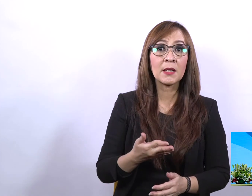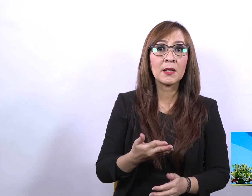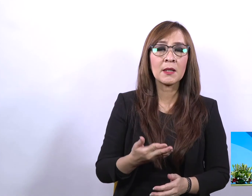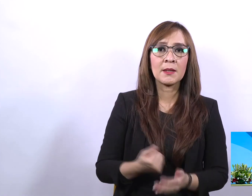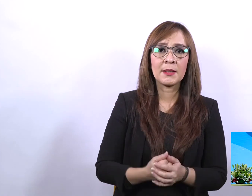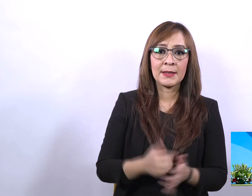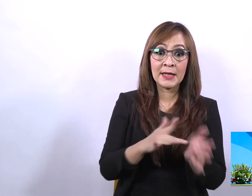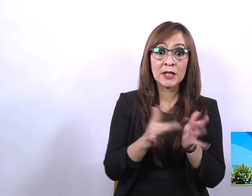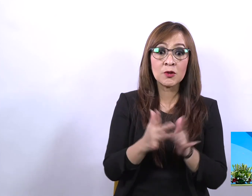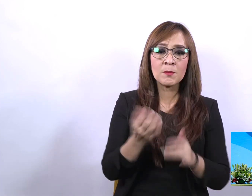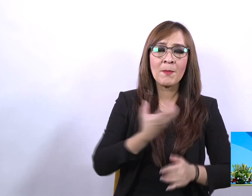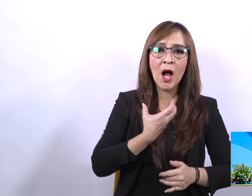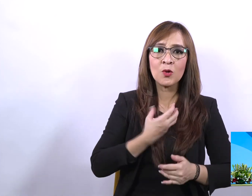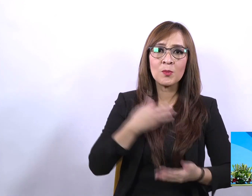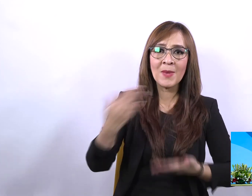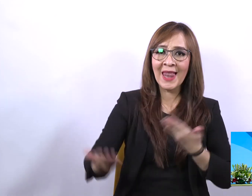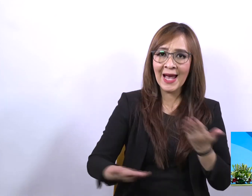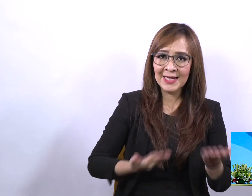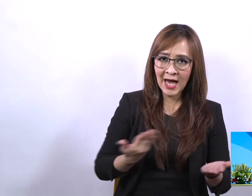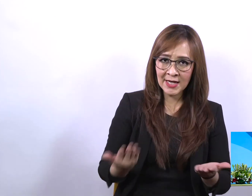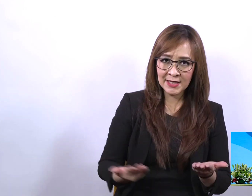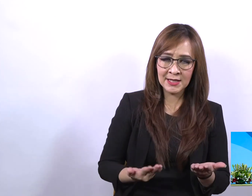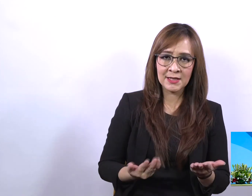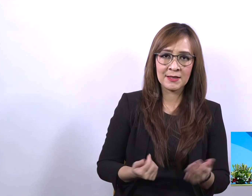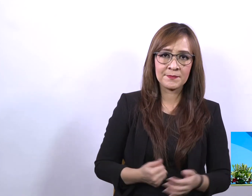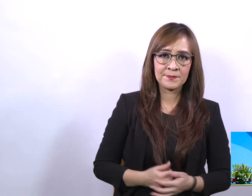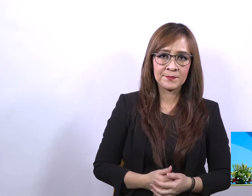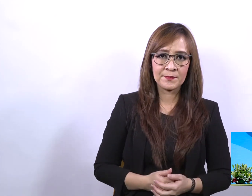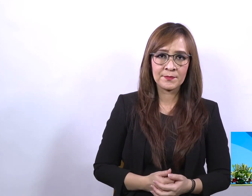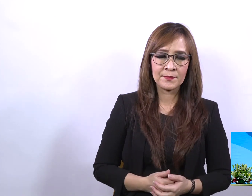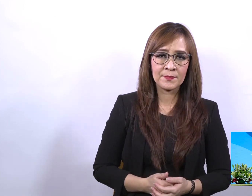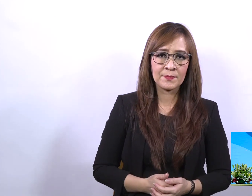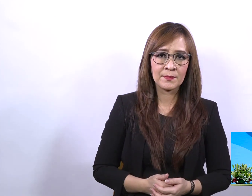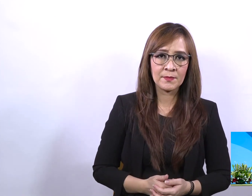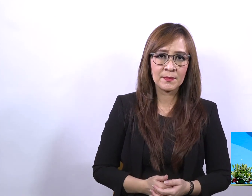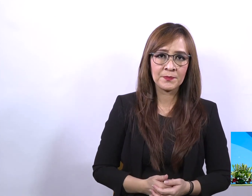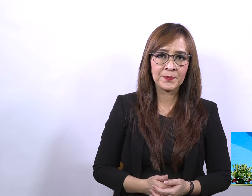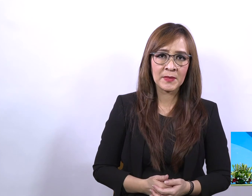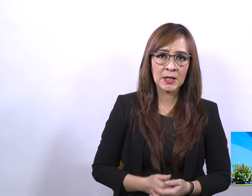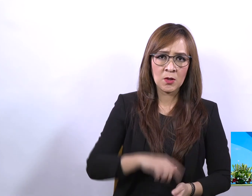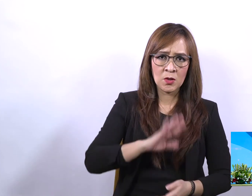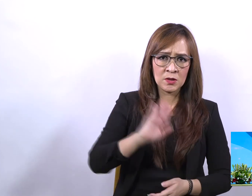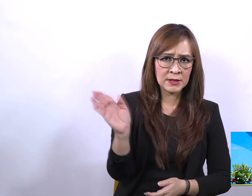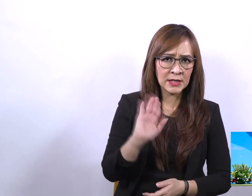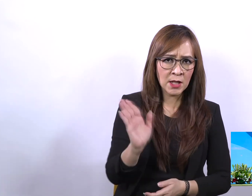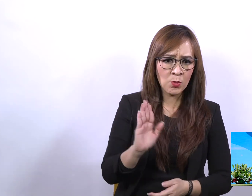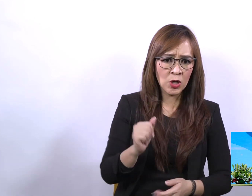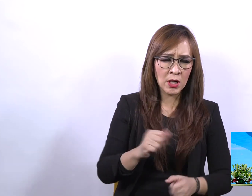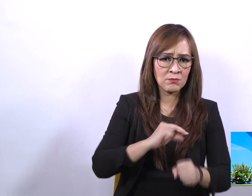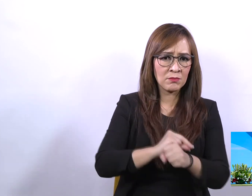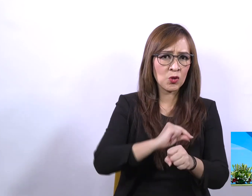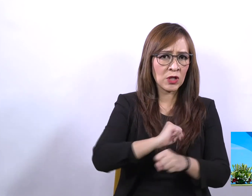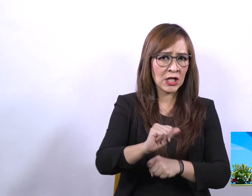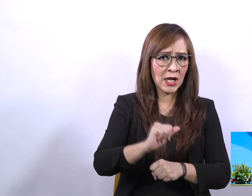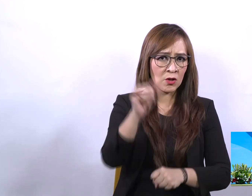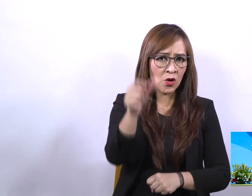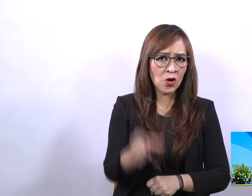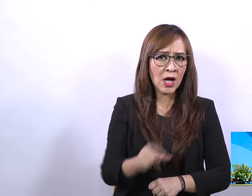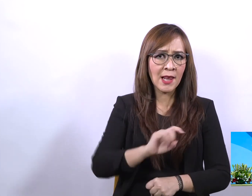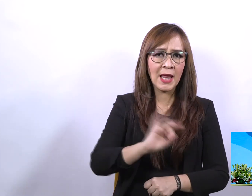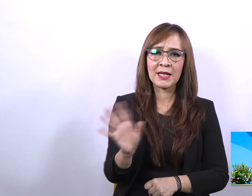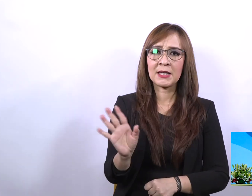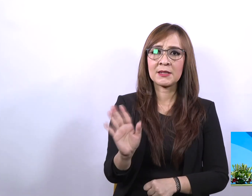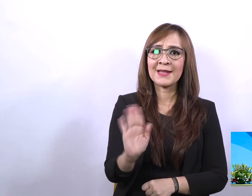hai 2021 Hai anak tuhan tidak boleh diusahain orang tidak boleh merugikan orang tidak boleh yang sarakan